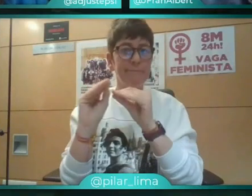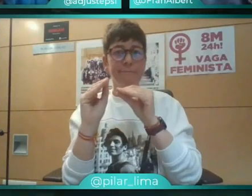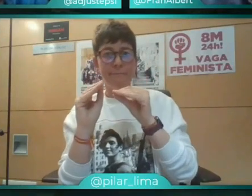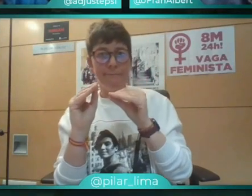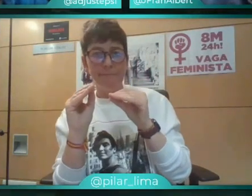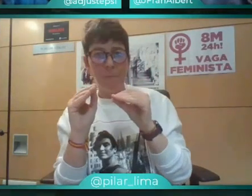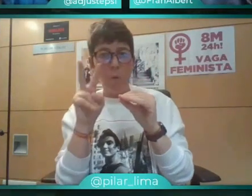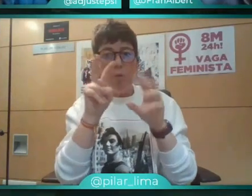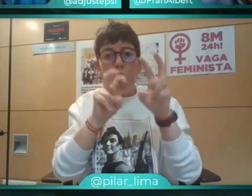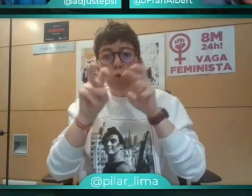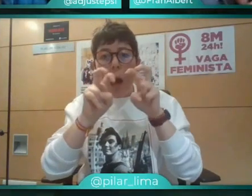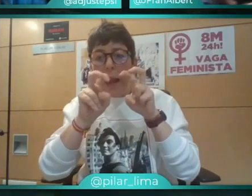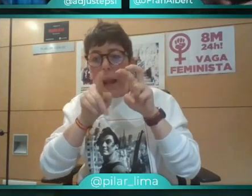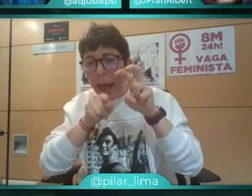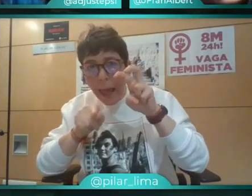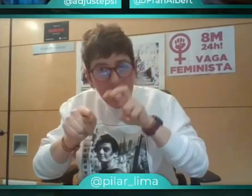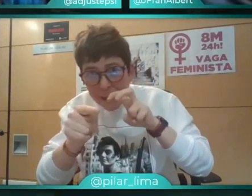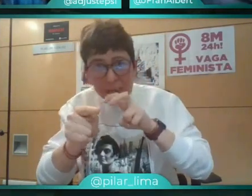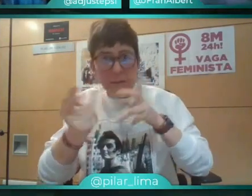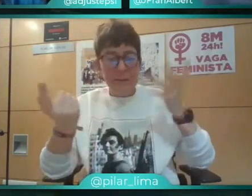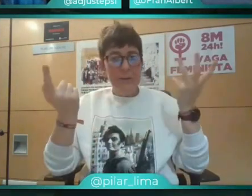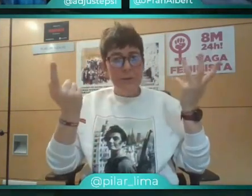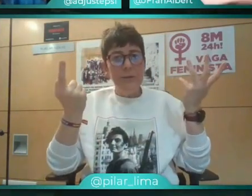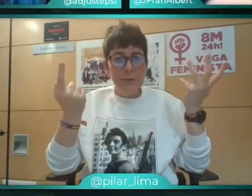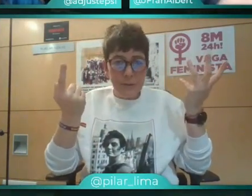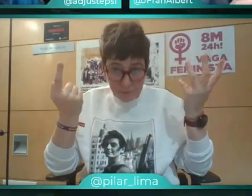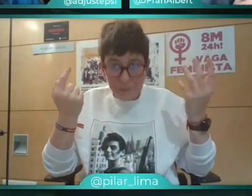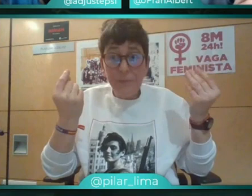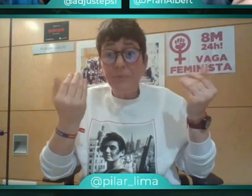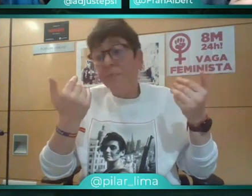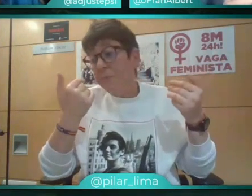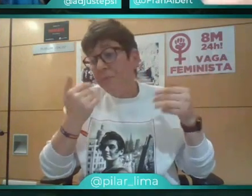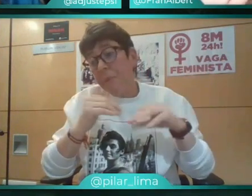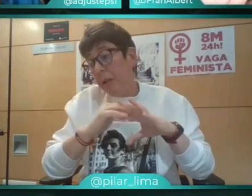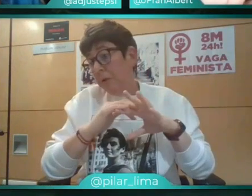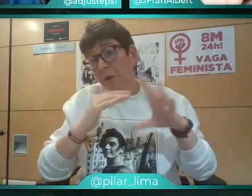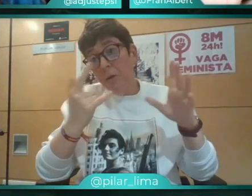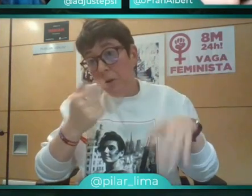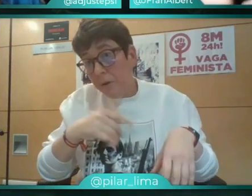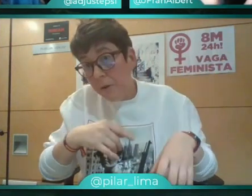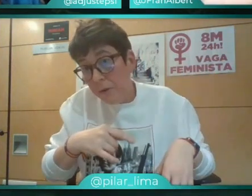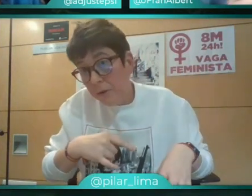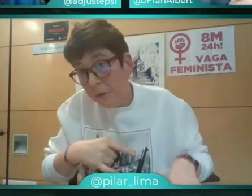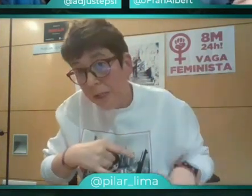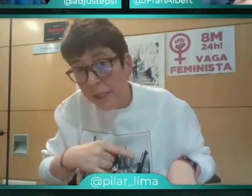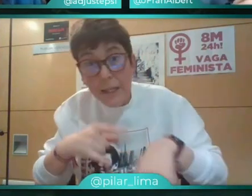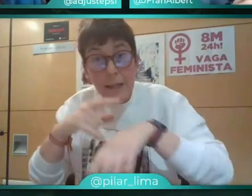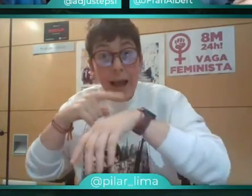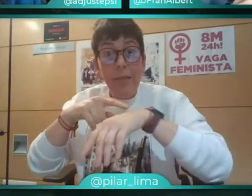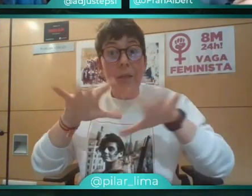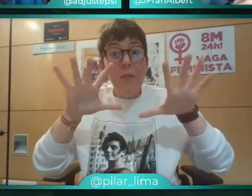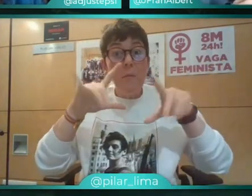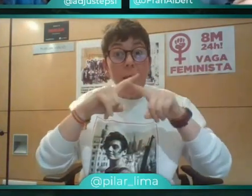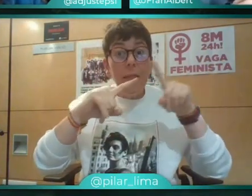la información que llegue el mensaje a la ciudadanía entonces hay que buscar hay que buscar la estrategia el modo de que